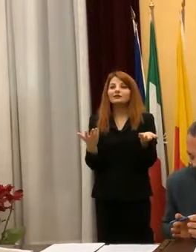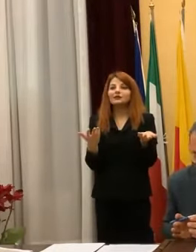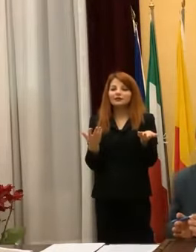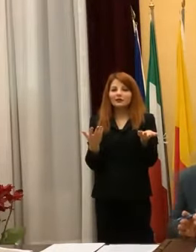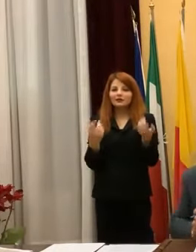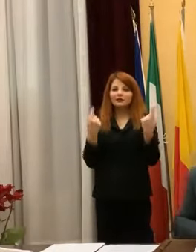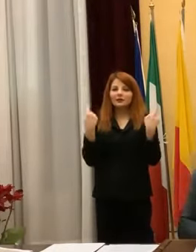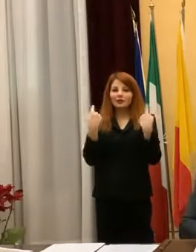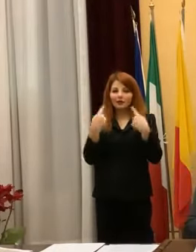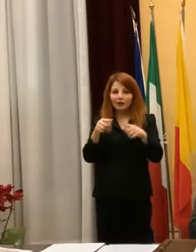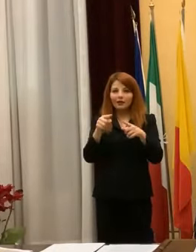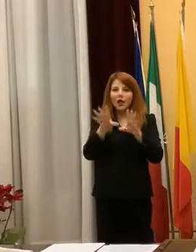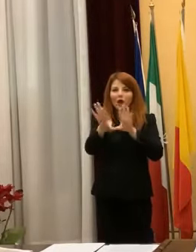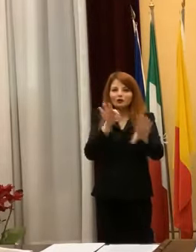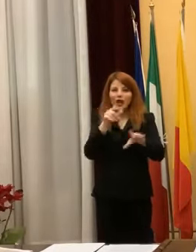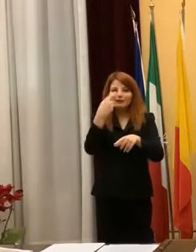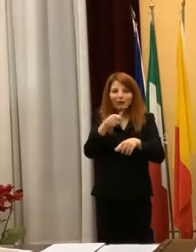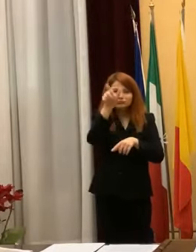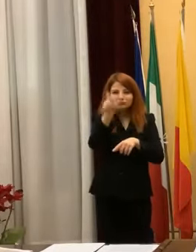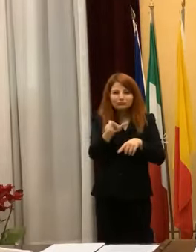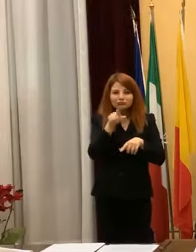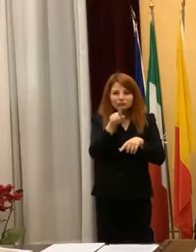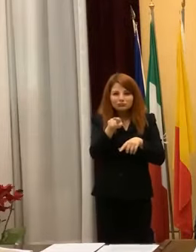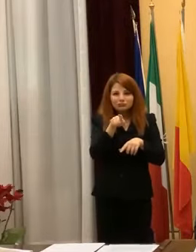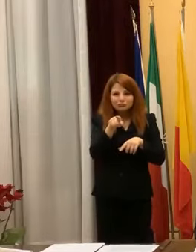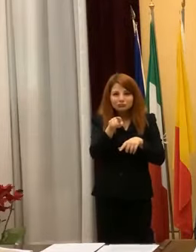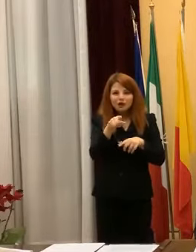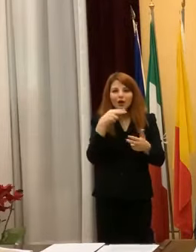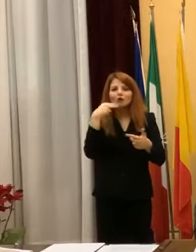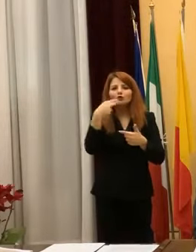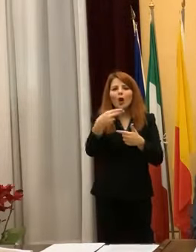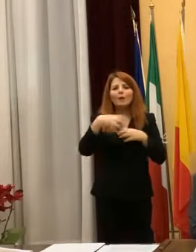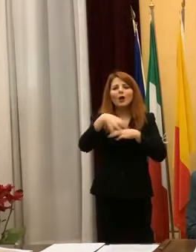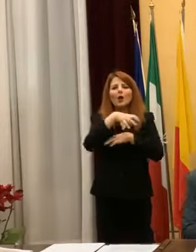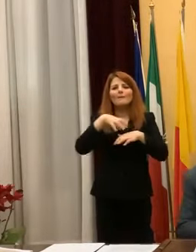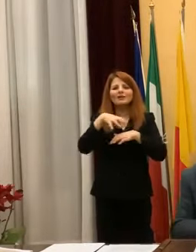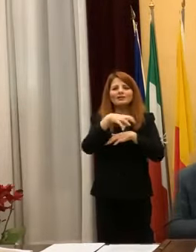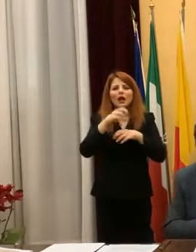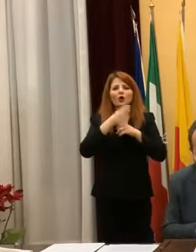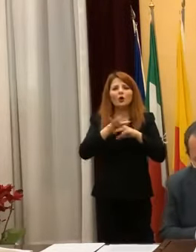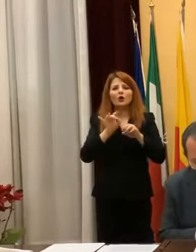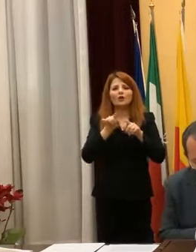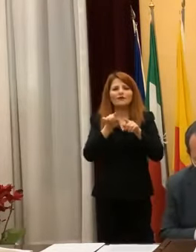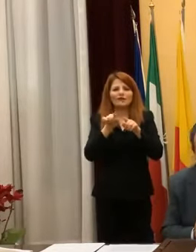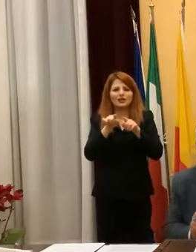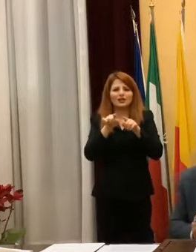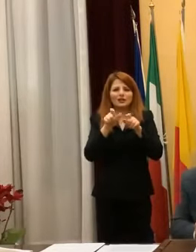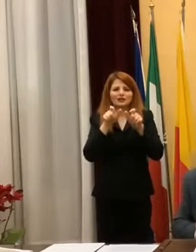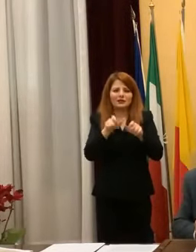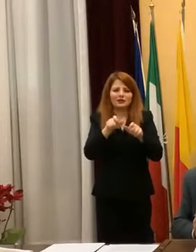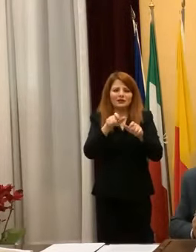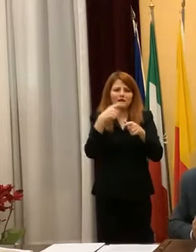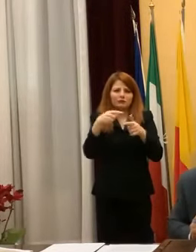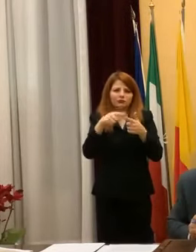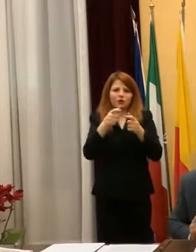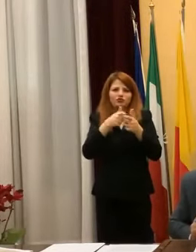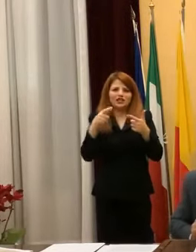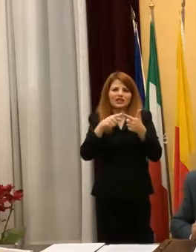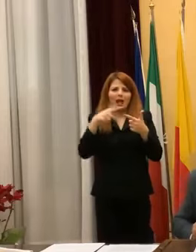Palermo, quindi a maggio si provvede a Catania, a fine settembre si provvede a